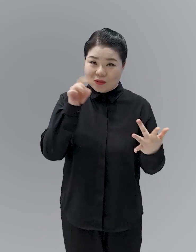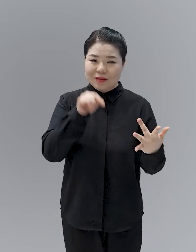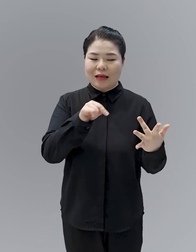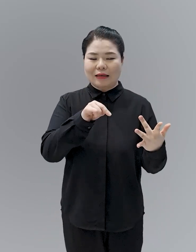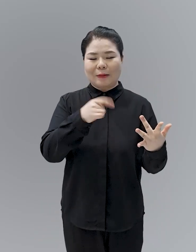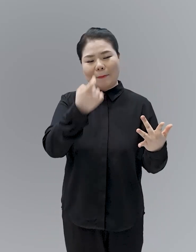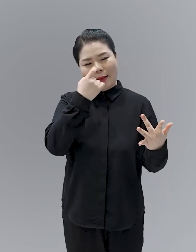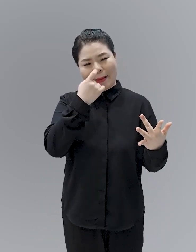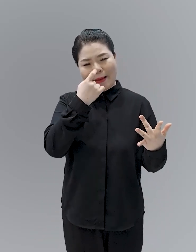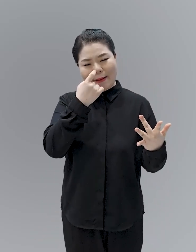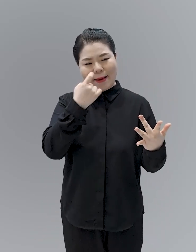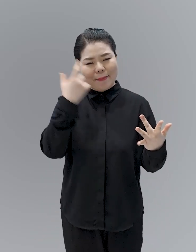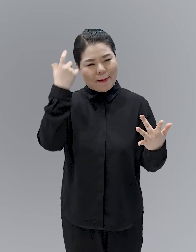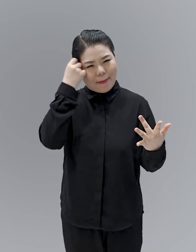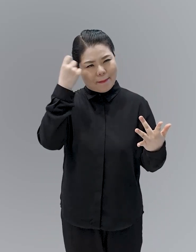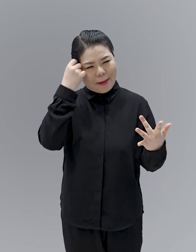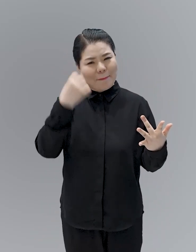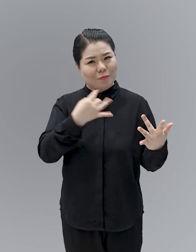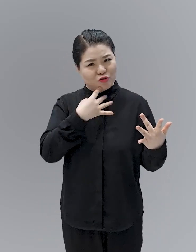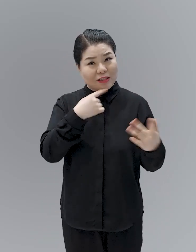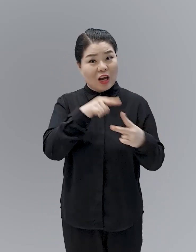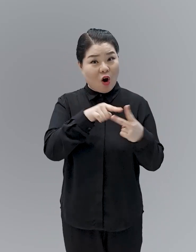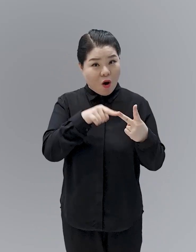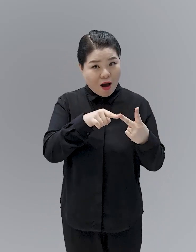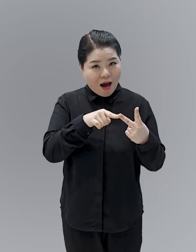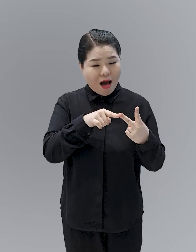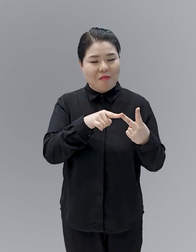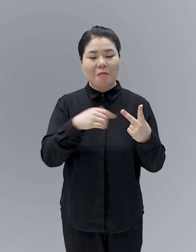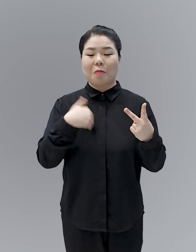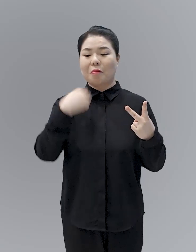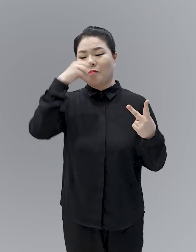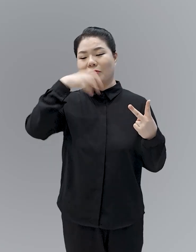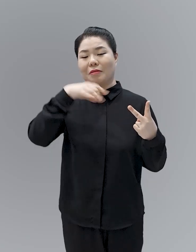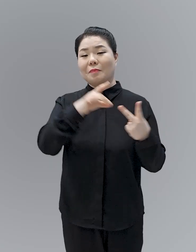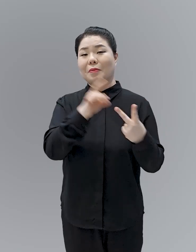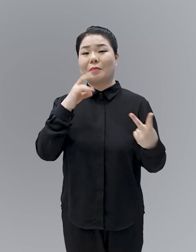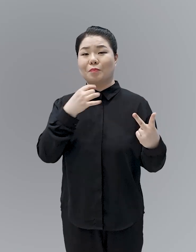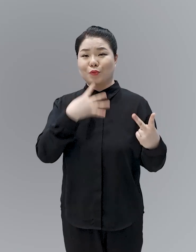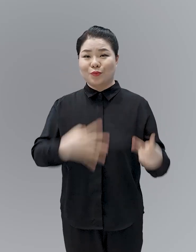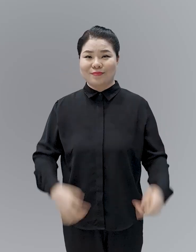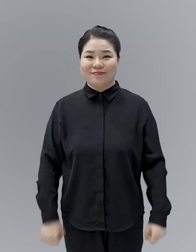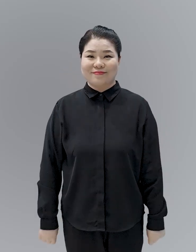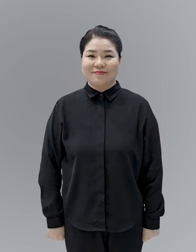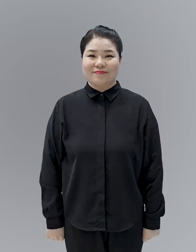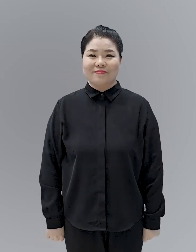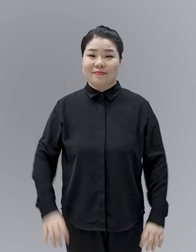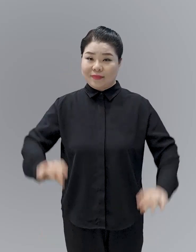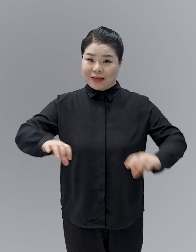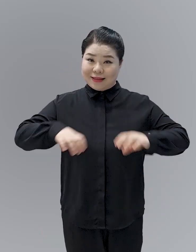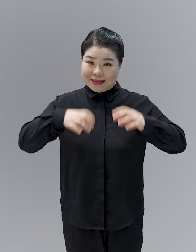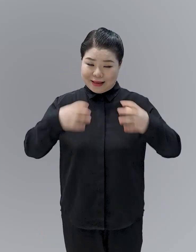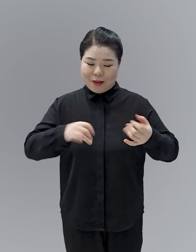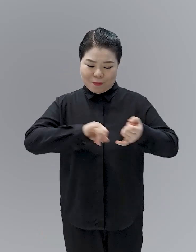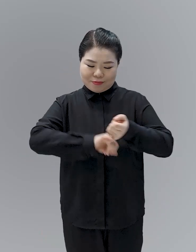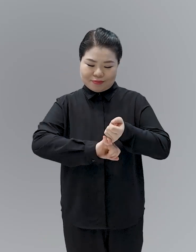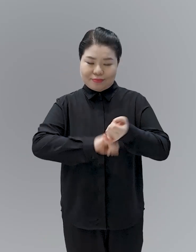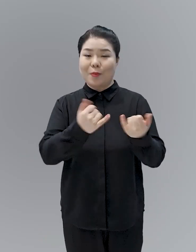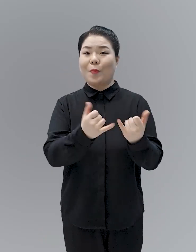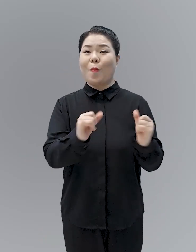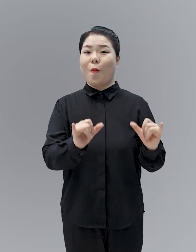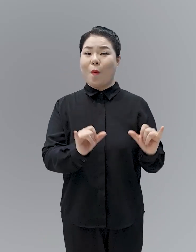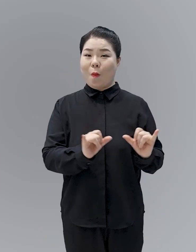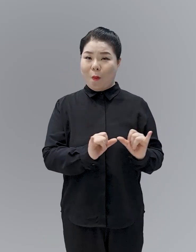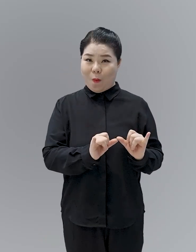선택이란 그저 교육으로 습득한 추측일 뿐이거나 미지의 심연으로 뛰어드는 것일 뿐. 세상에 다시 없을